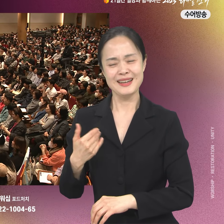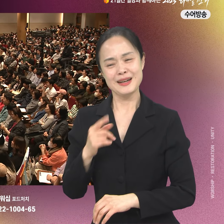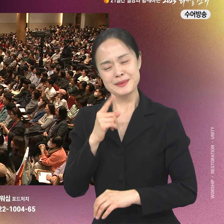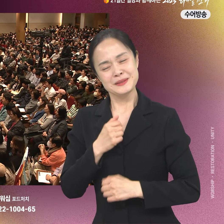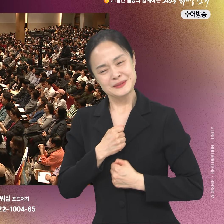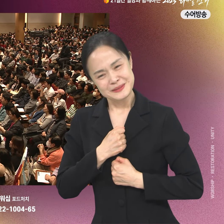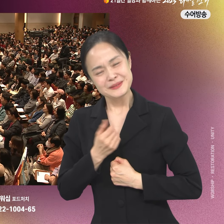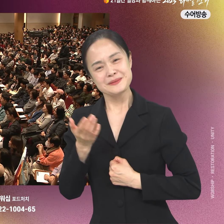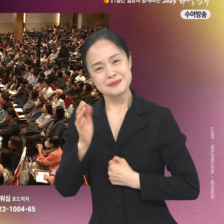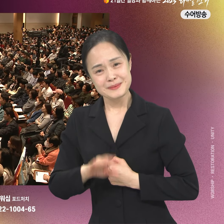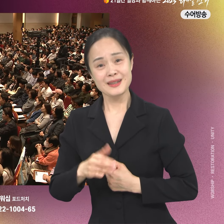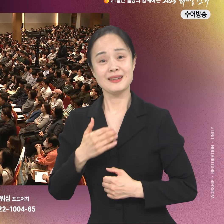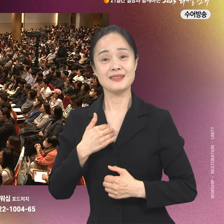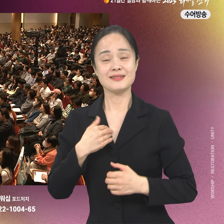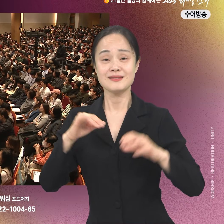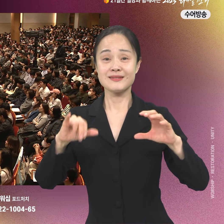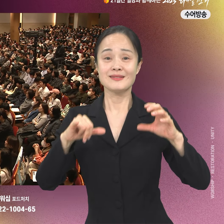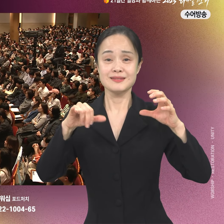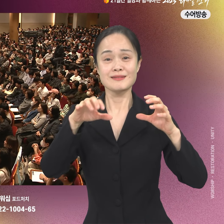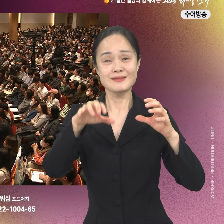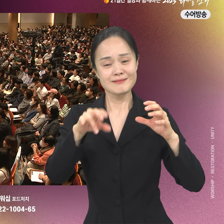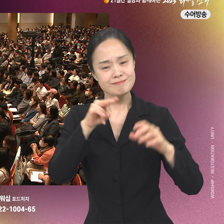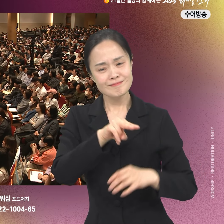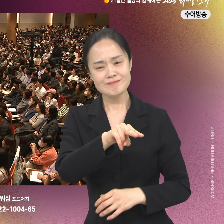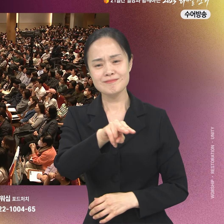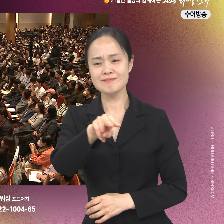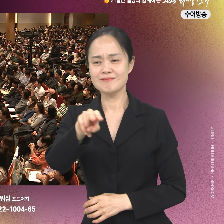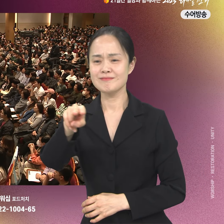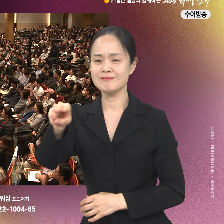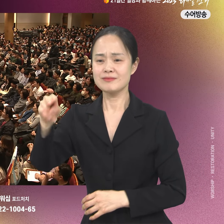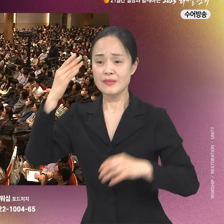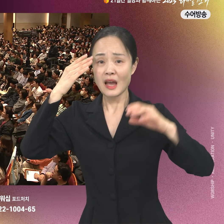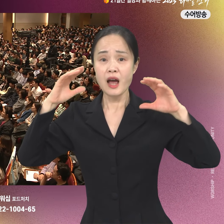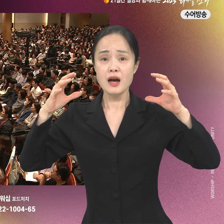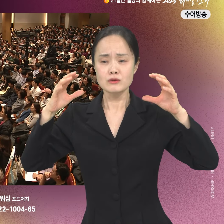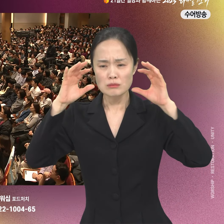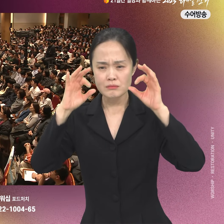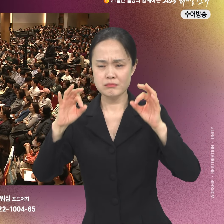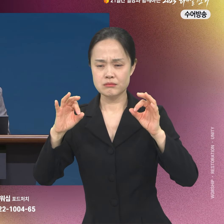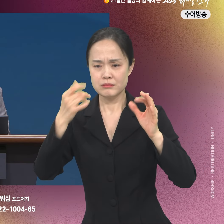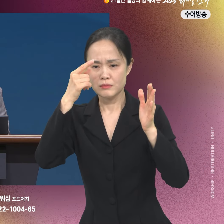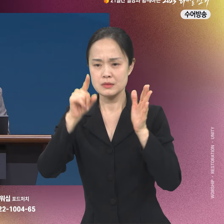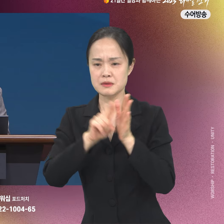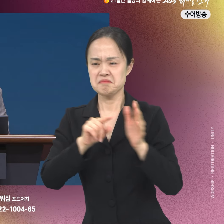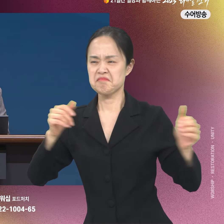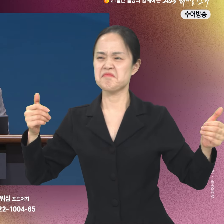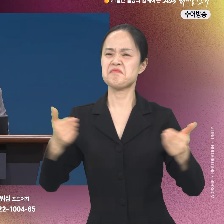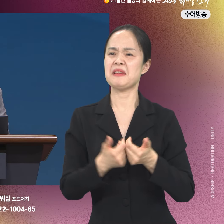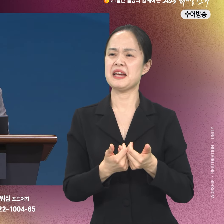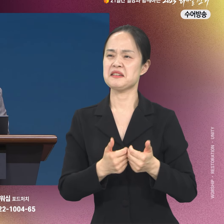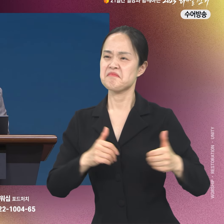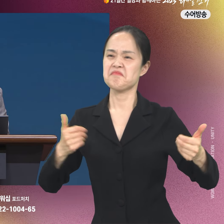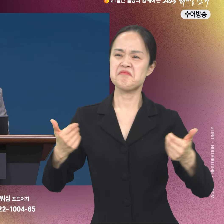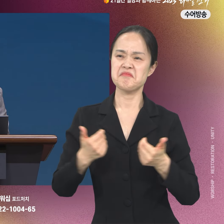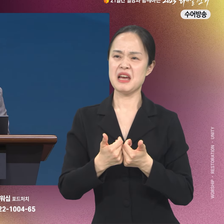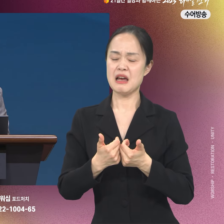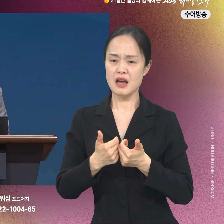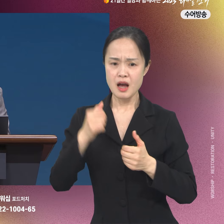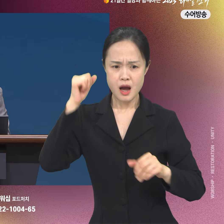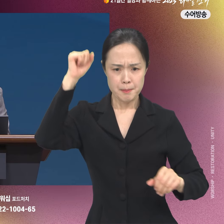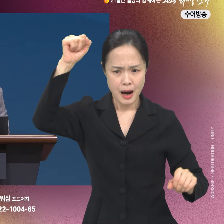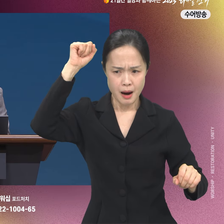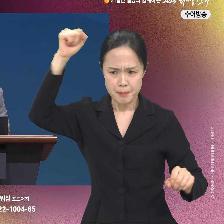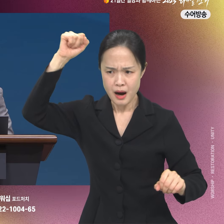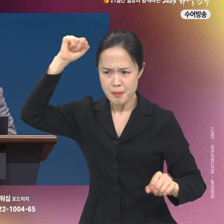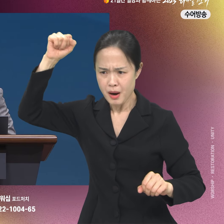저는 왜 이렇게 세상에, 특히 우리나라에서 이렇게 반기독교 정서가 이렇게 세졌을까라는 거에 대한 깊은